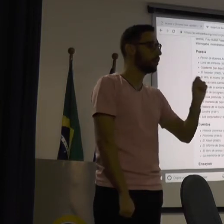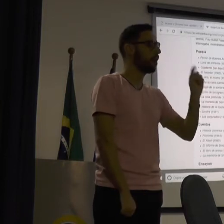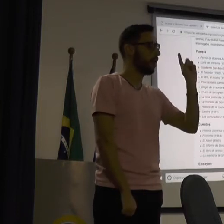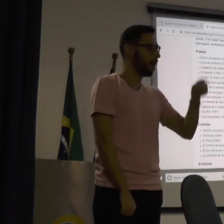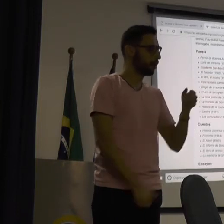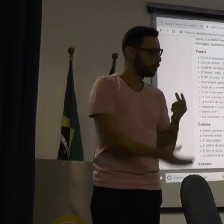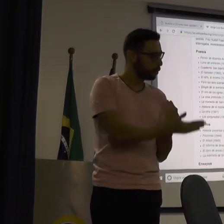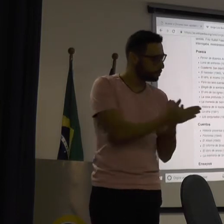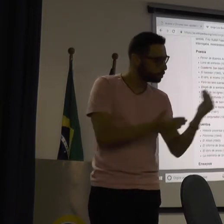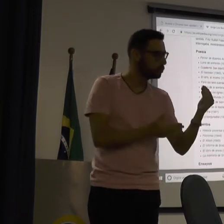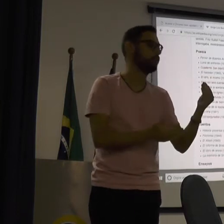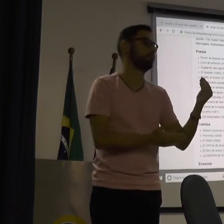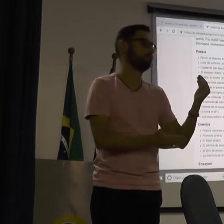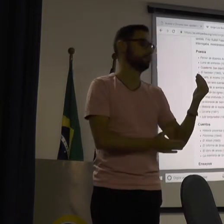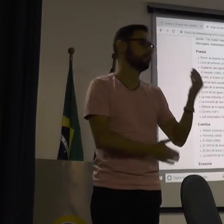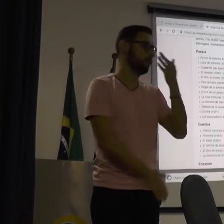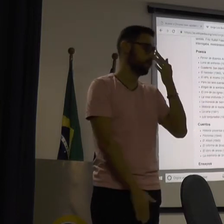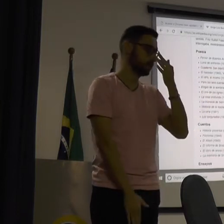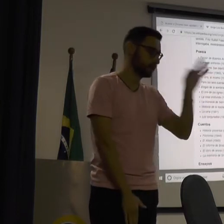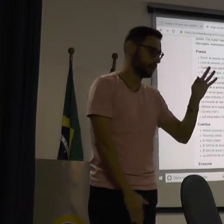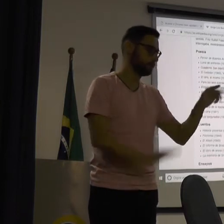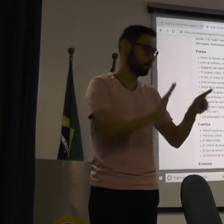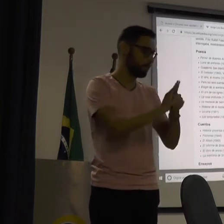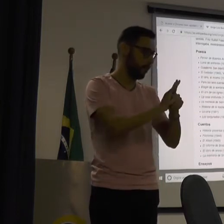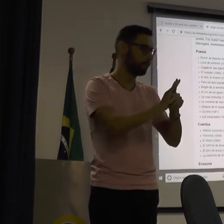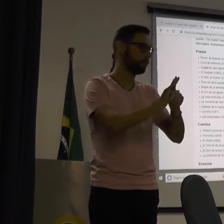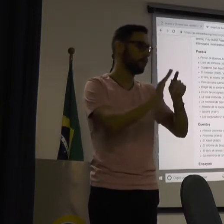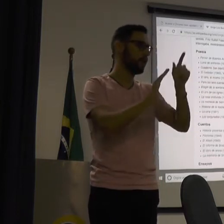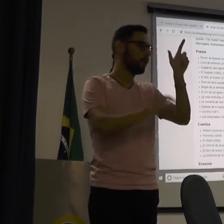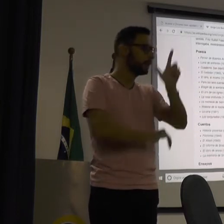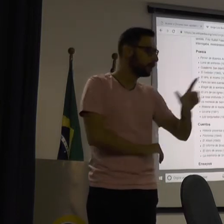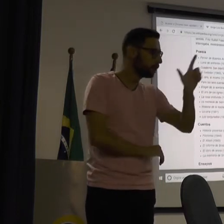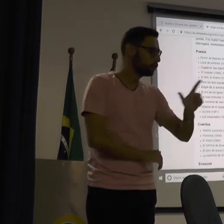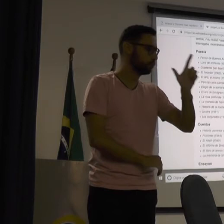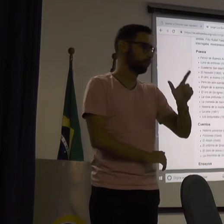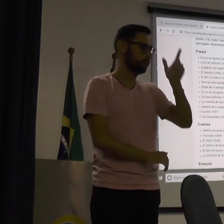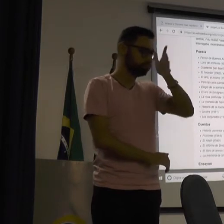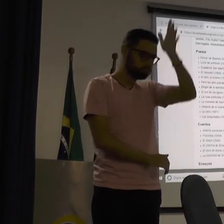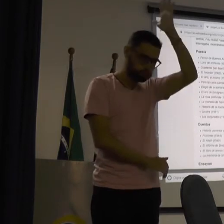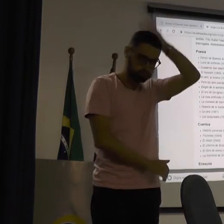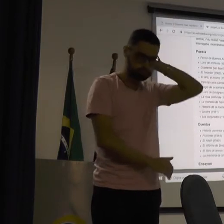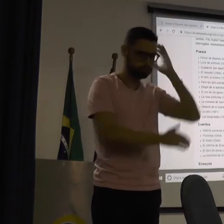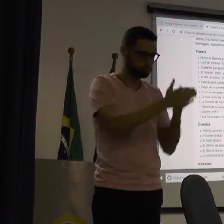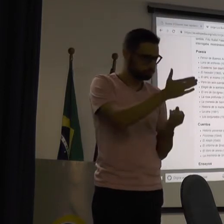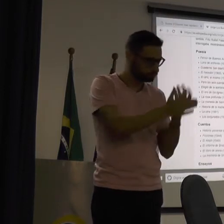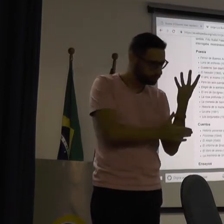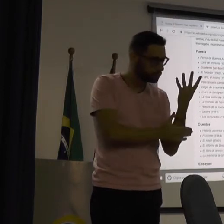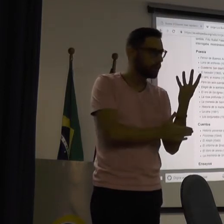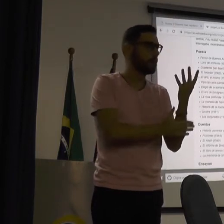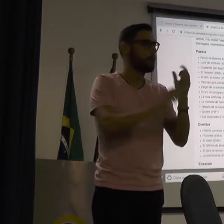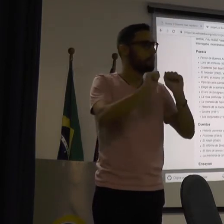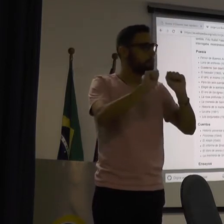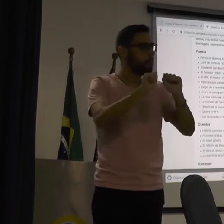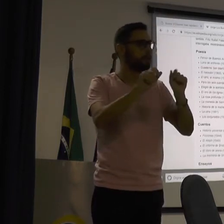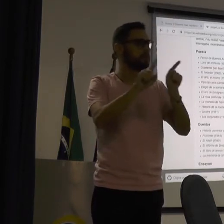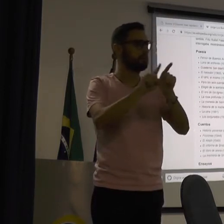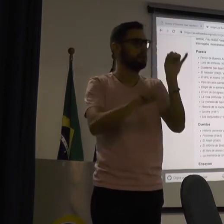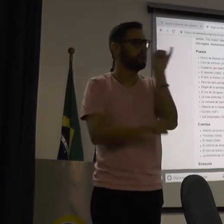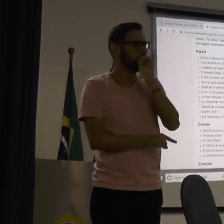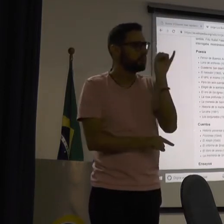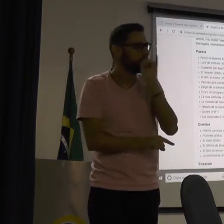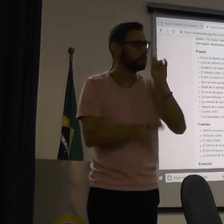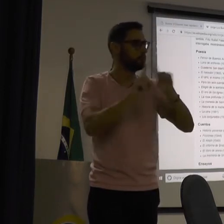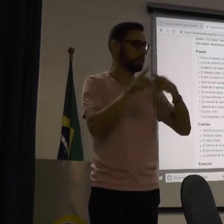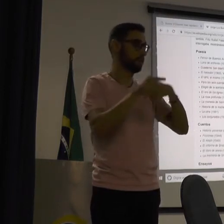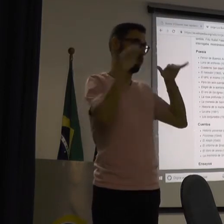filologia românica, né? Eram 2 línguas, podia ser italiano ou romeno, né? Mas no meu caso